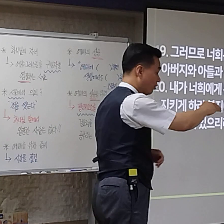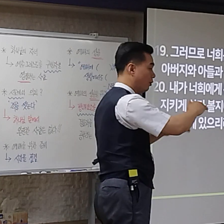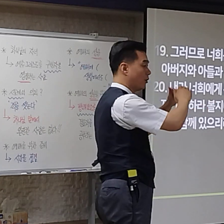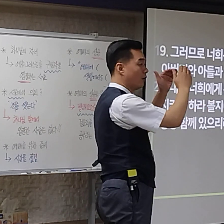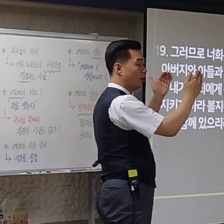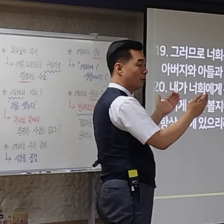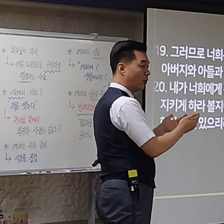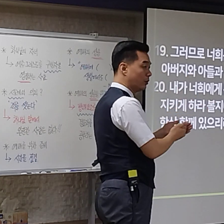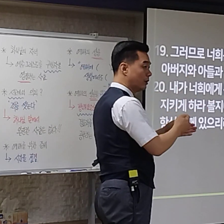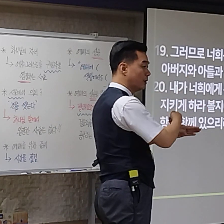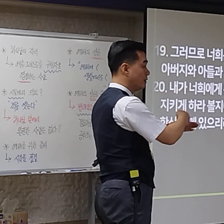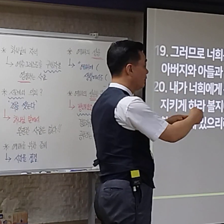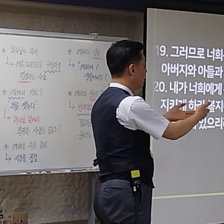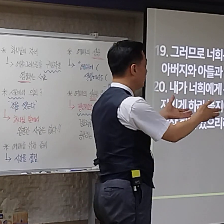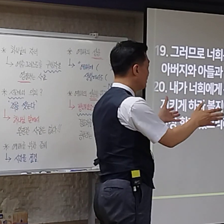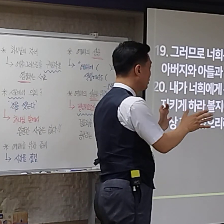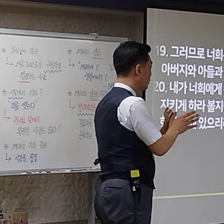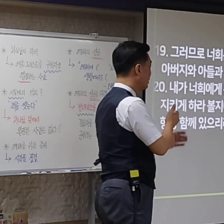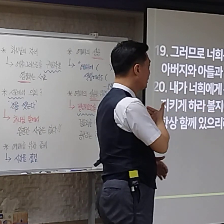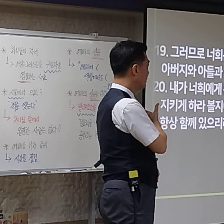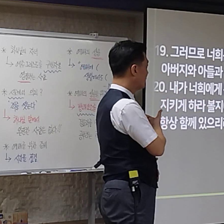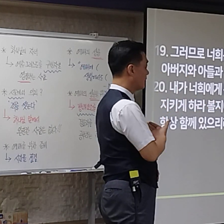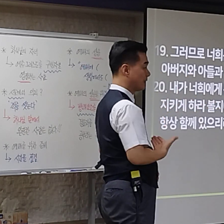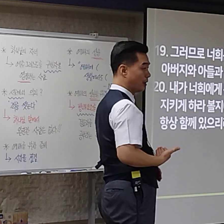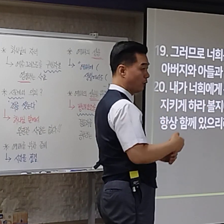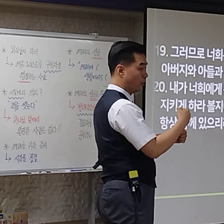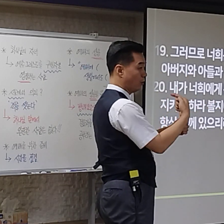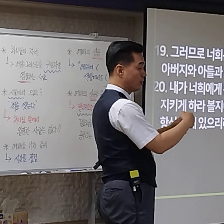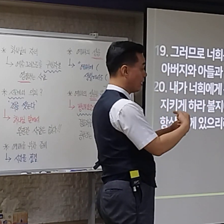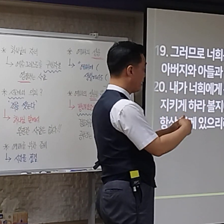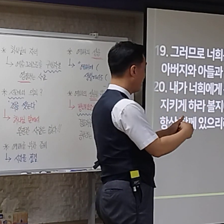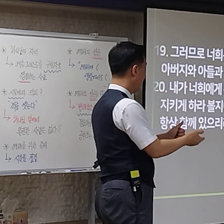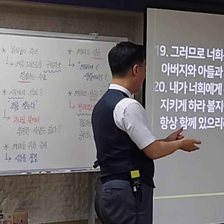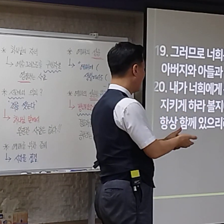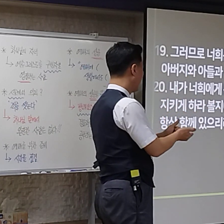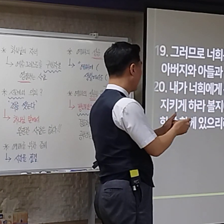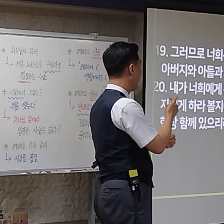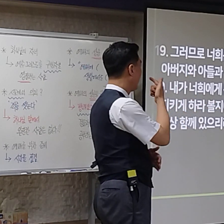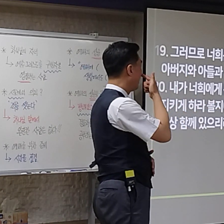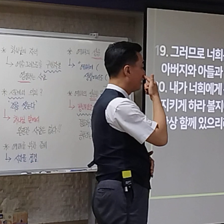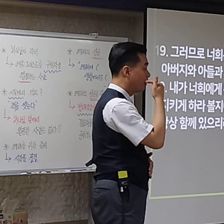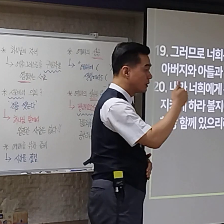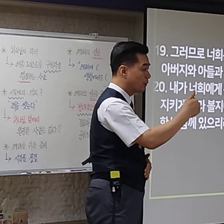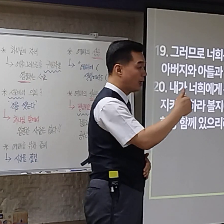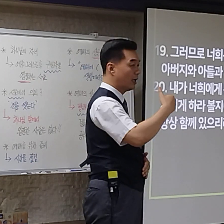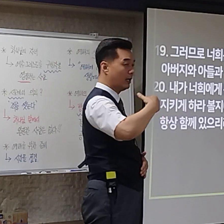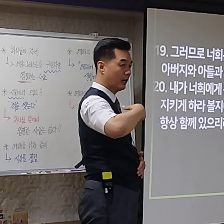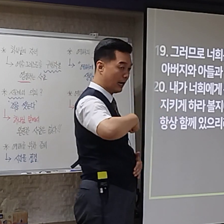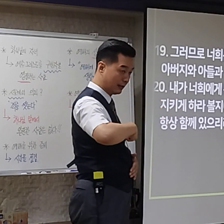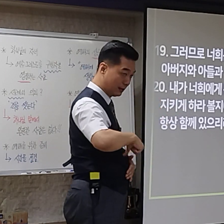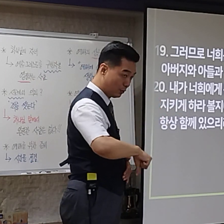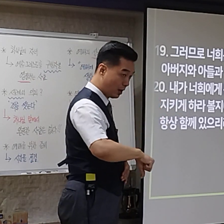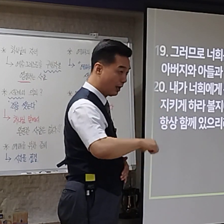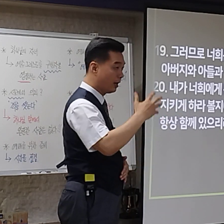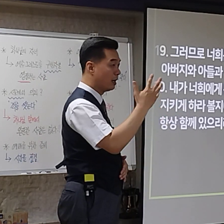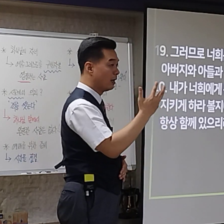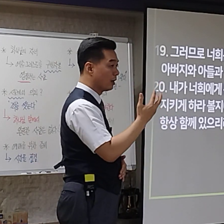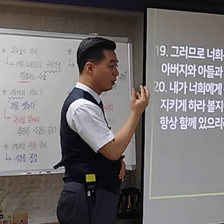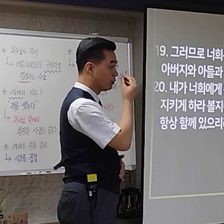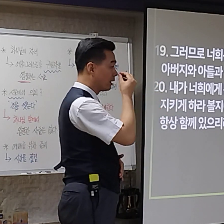가서 모든 민족을 제자로 삼아 아버지와 아들과 거룩한